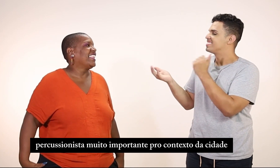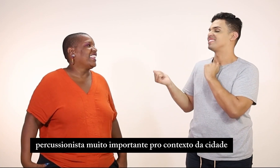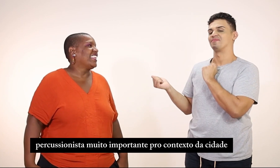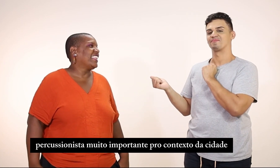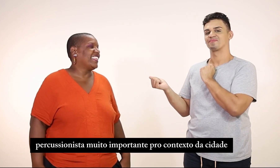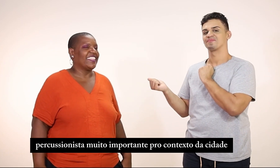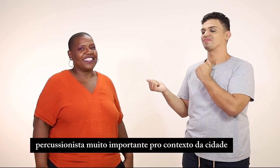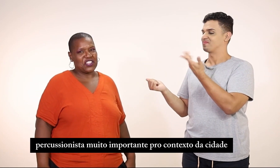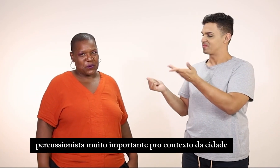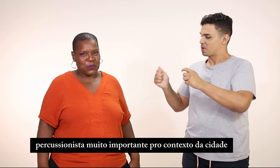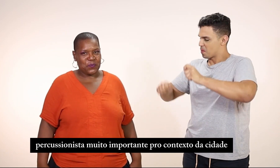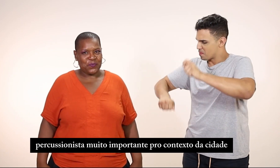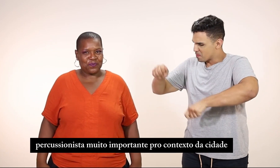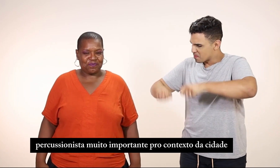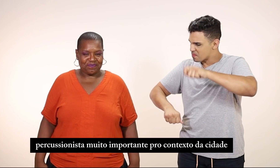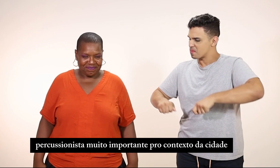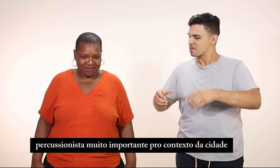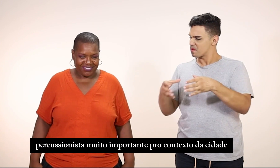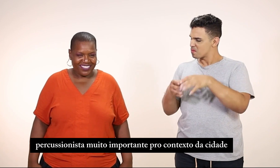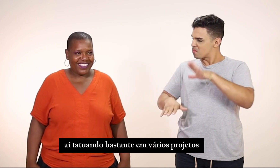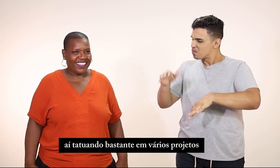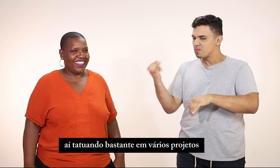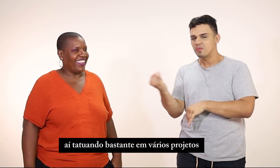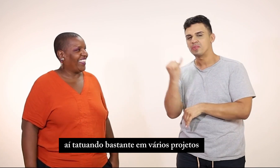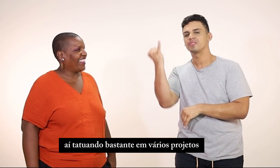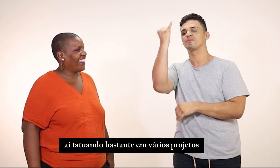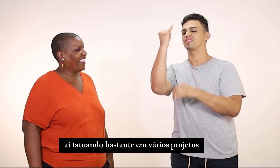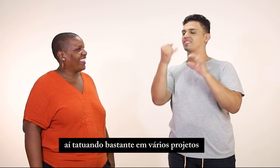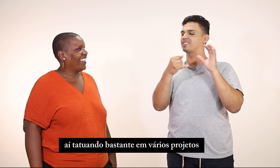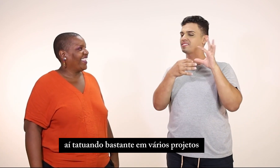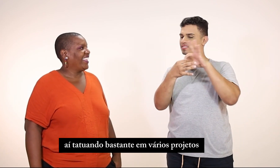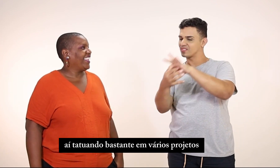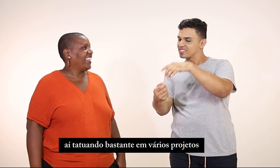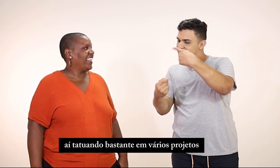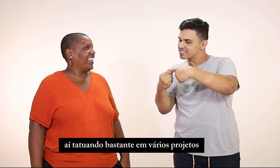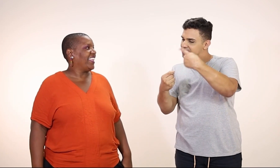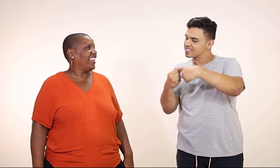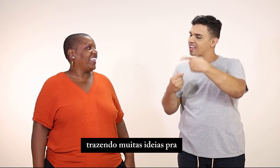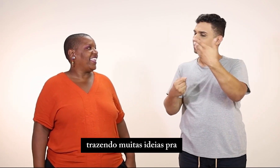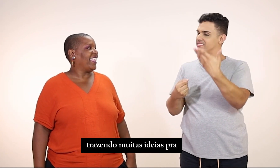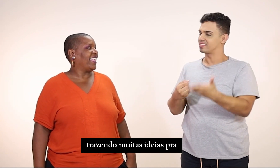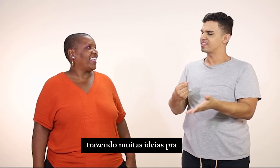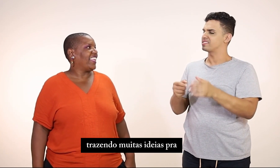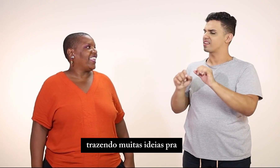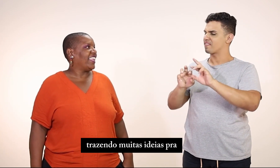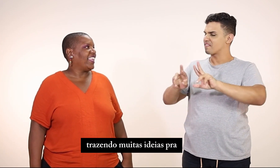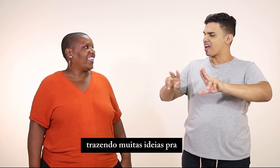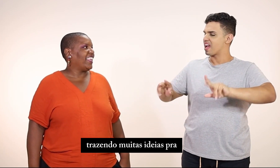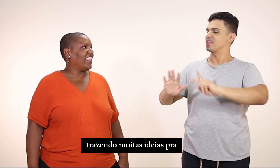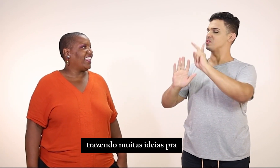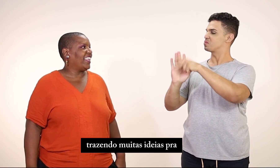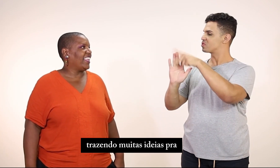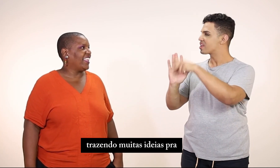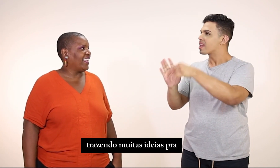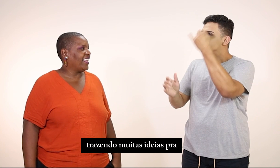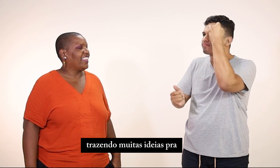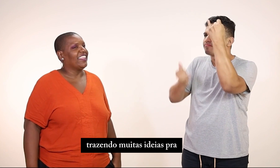percussionista muito importante para o contexto da cidade aí, tá atuando bastante em vários projetos, trazendo muitas ideias